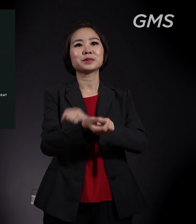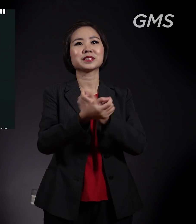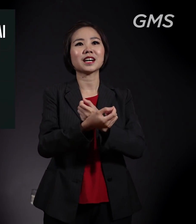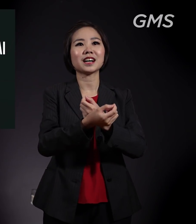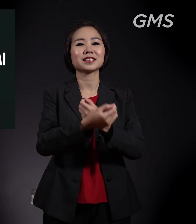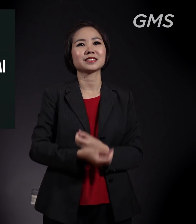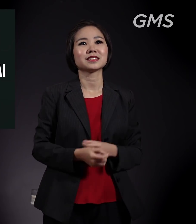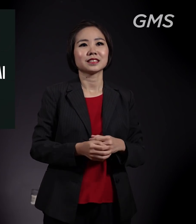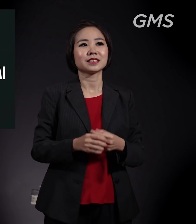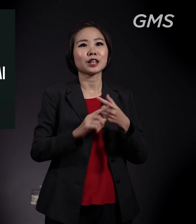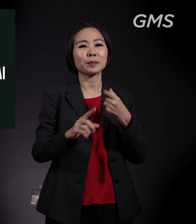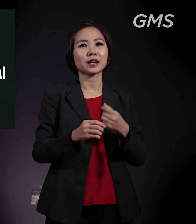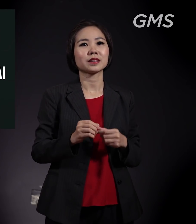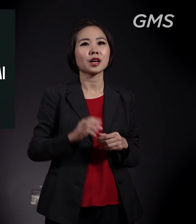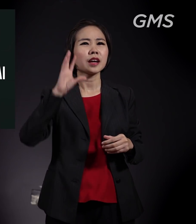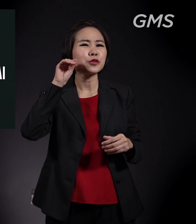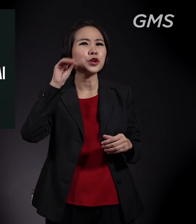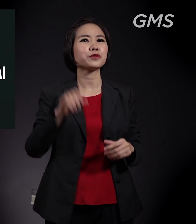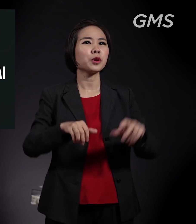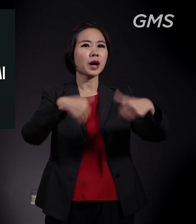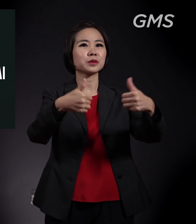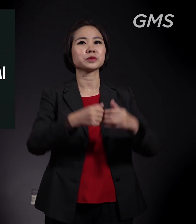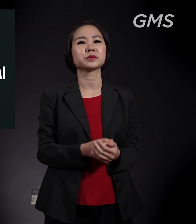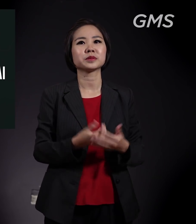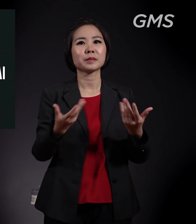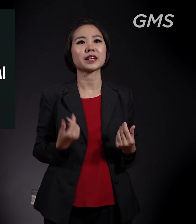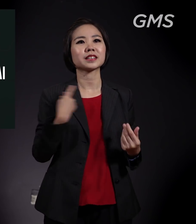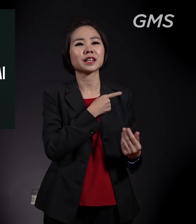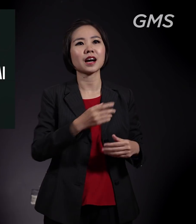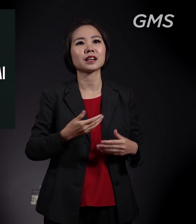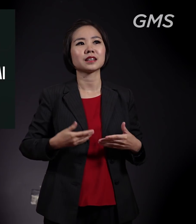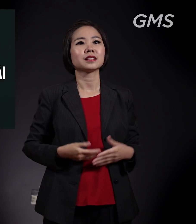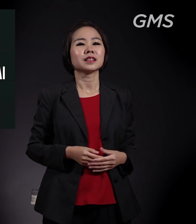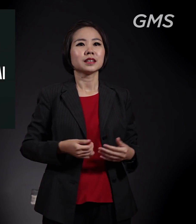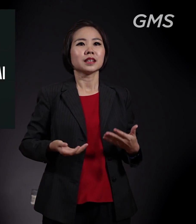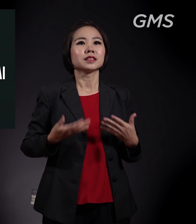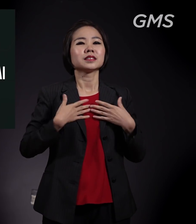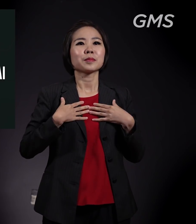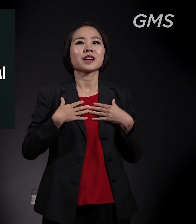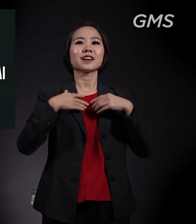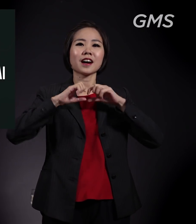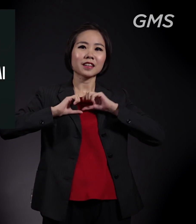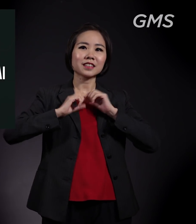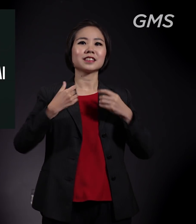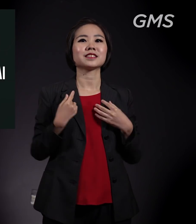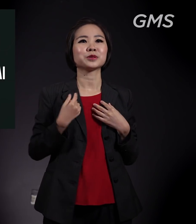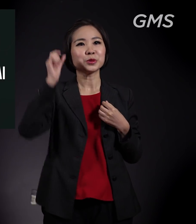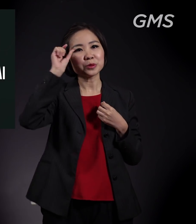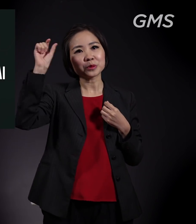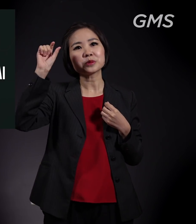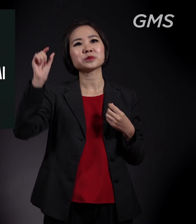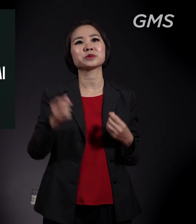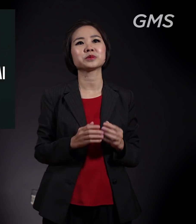Mari kita berdoa sama-sama, kita siapkan hati karena sebentar lagi kita akan masuk dalam ibadah hari